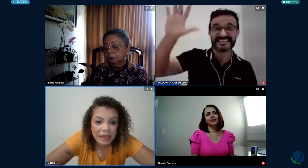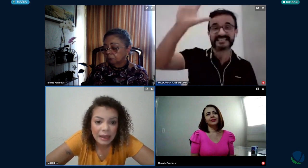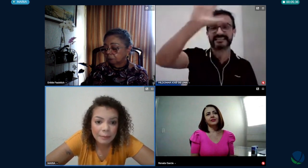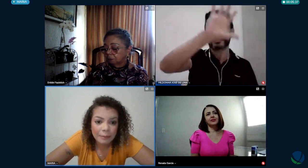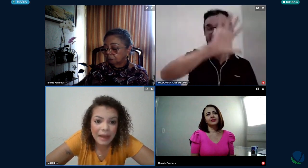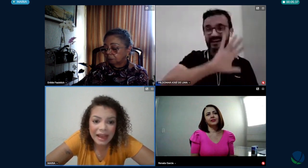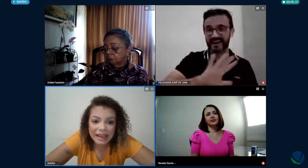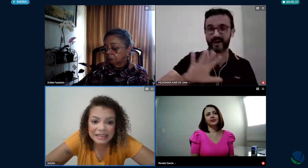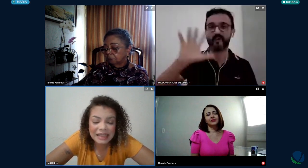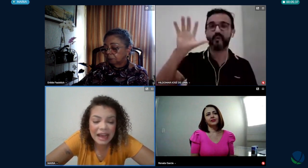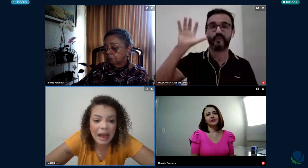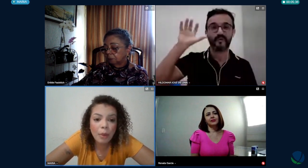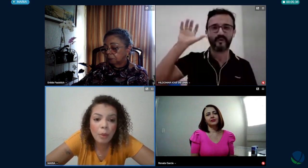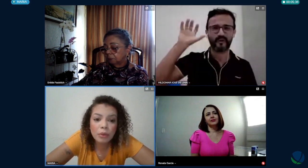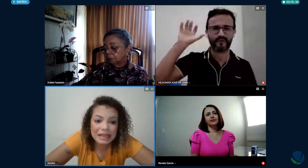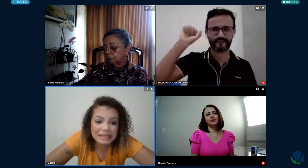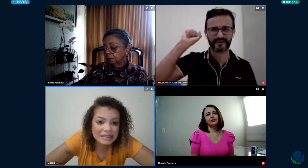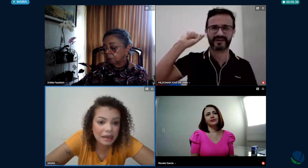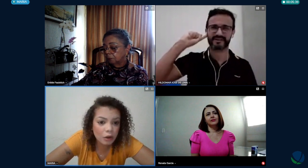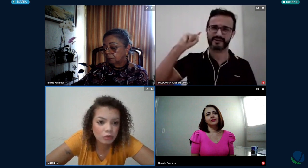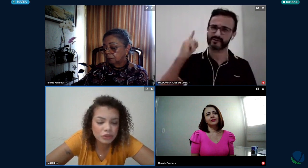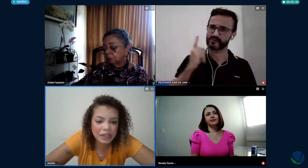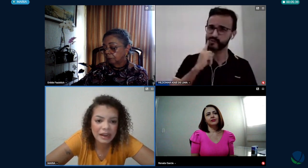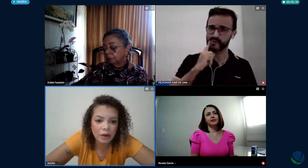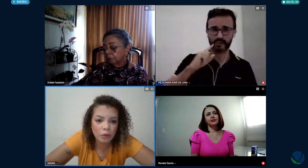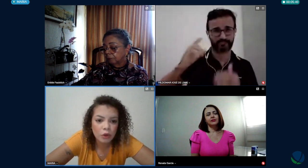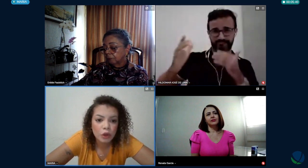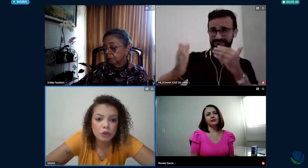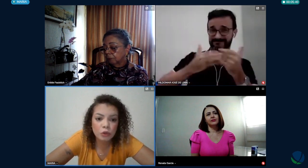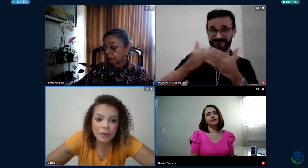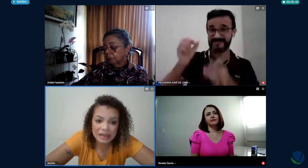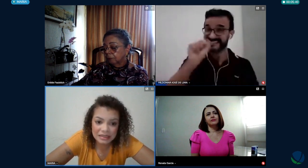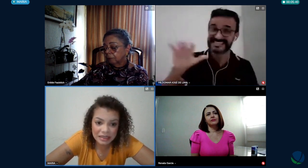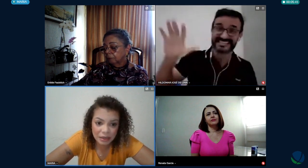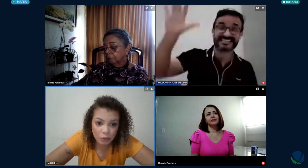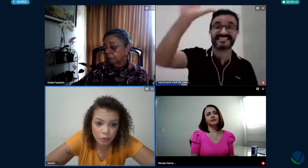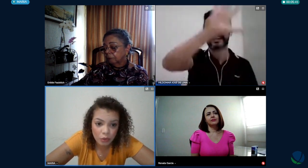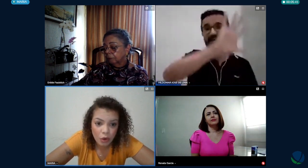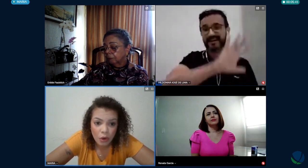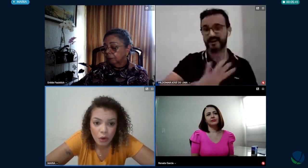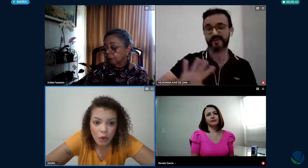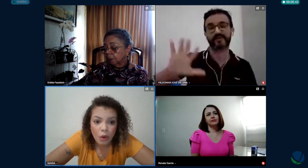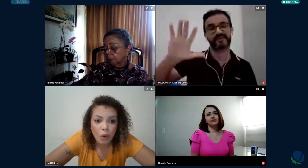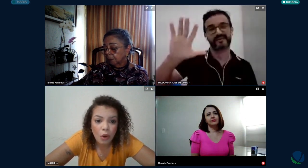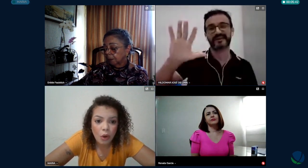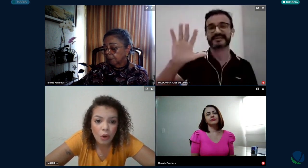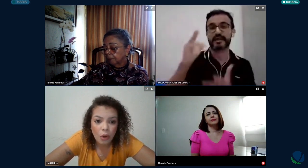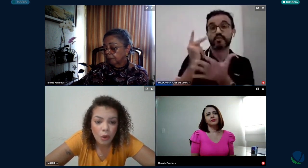9 milhões, mas a população geral do Brasil